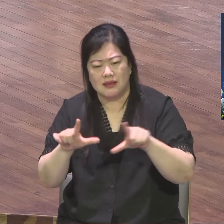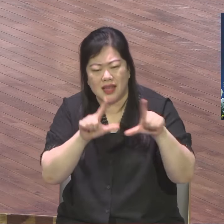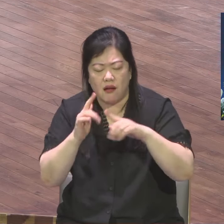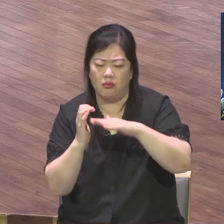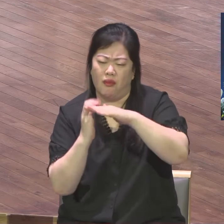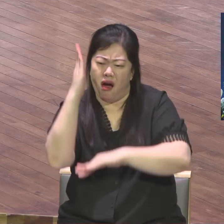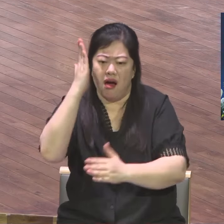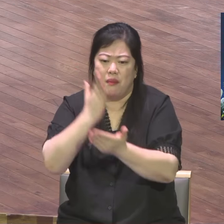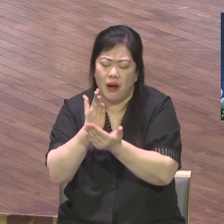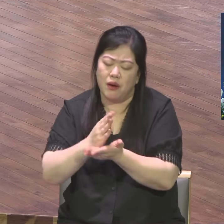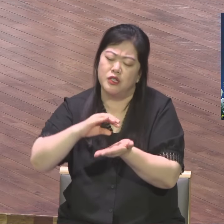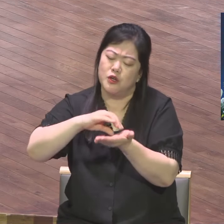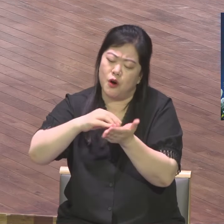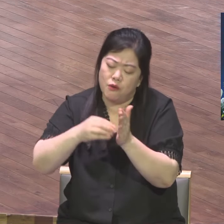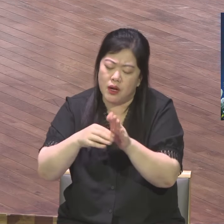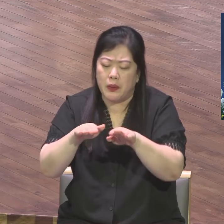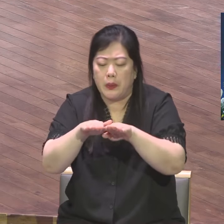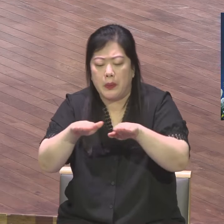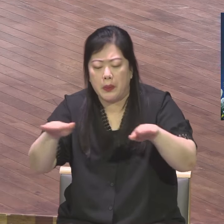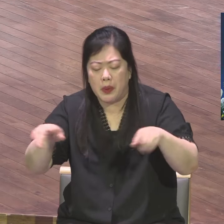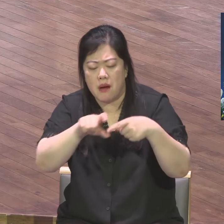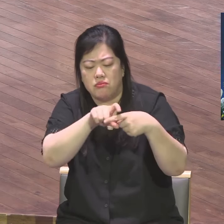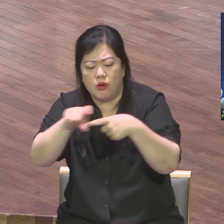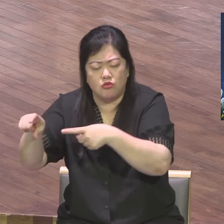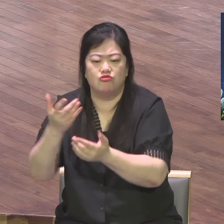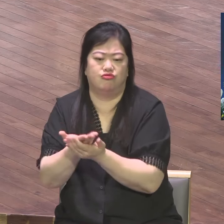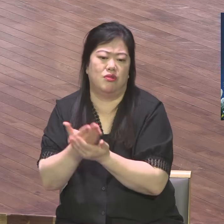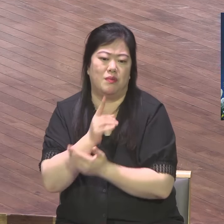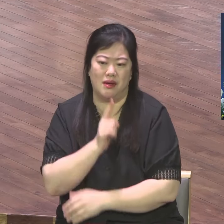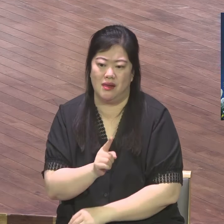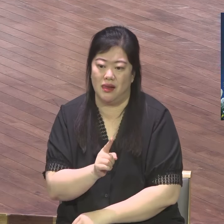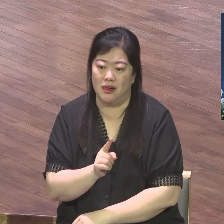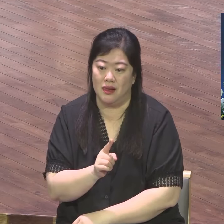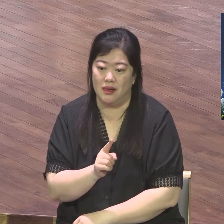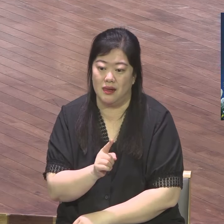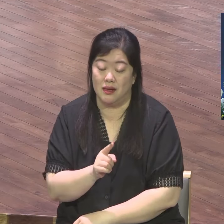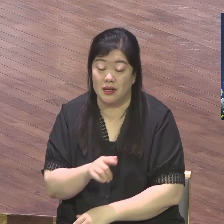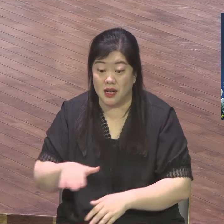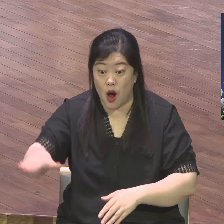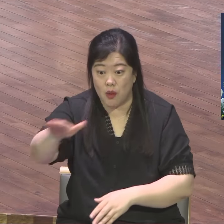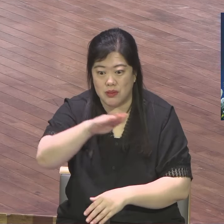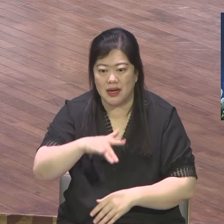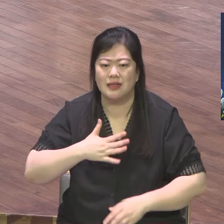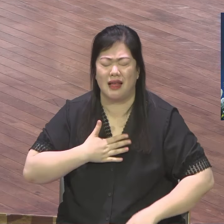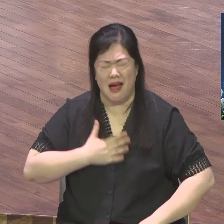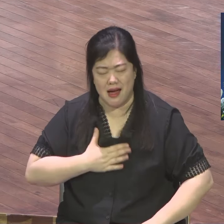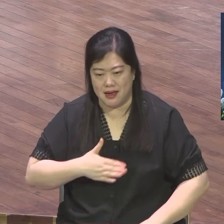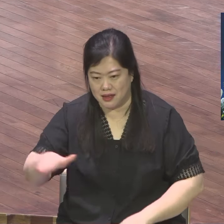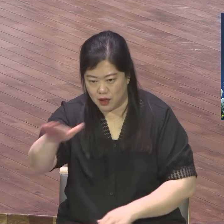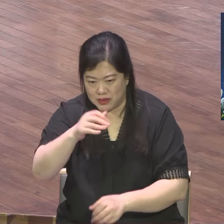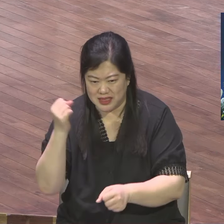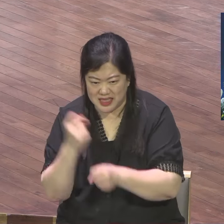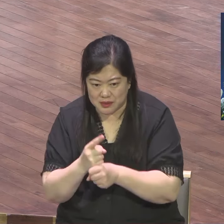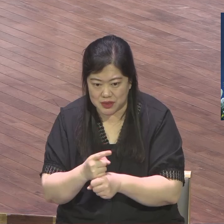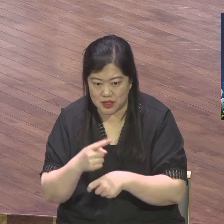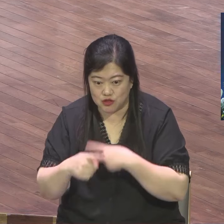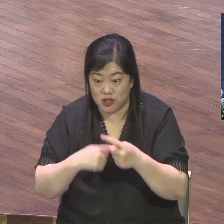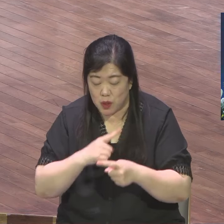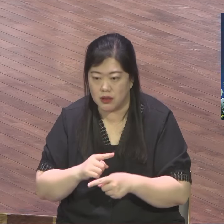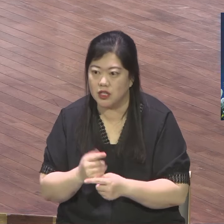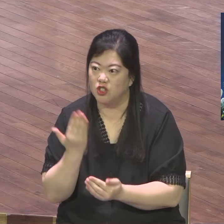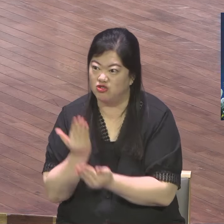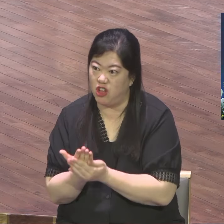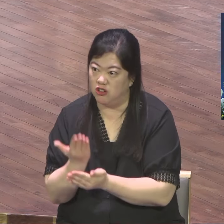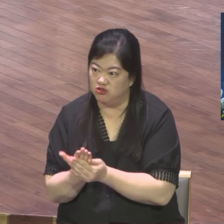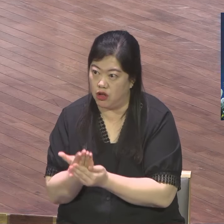달라. 보통 기도는요 그래 안 하지요. 무조건 많이 달라 그랬죠. 무조건